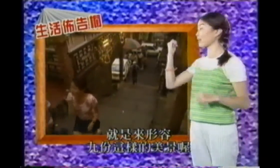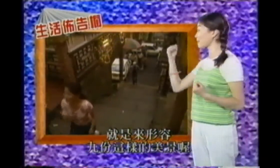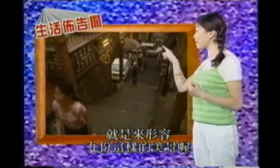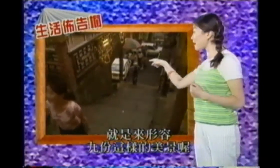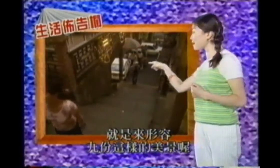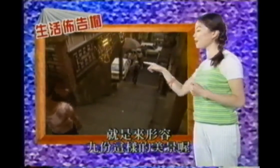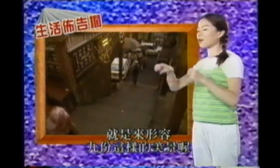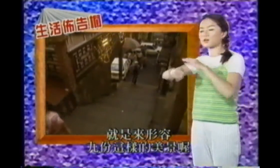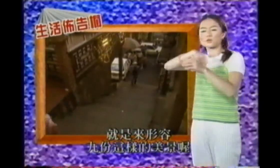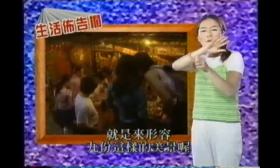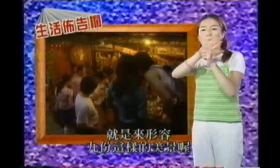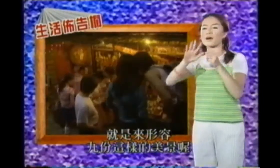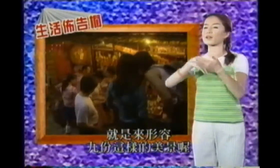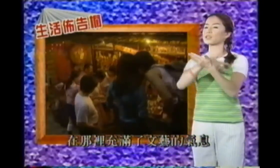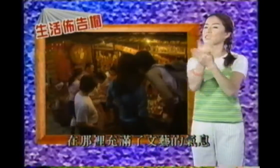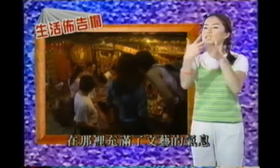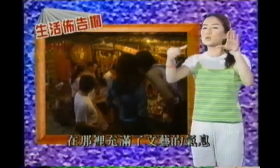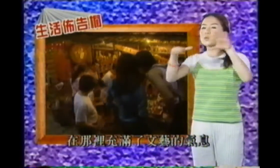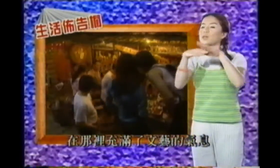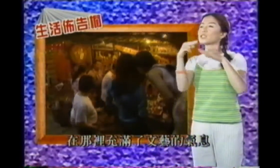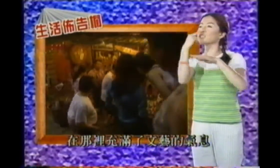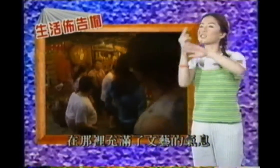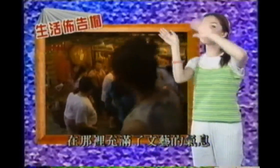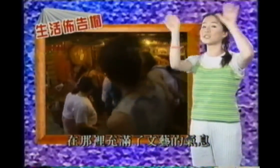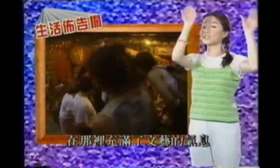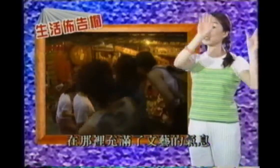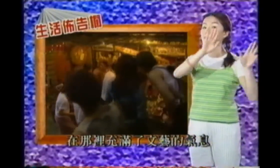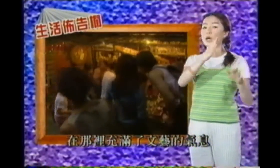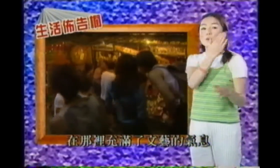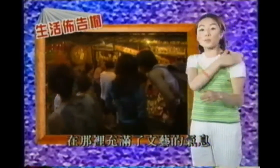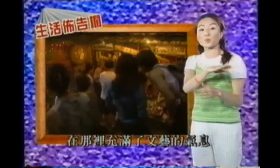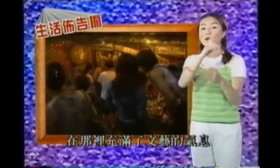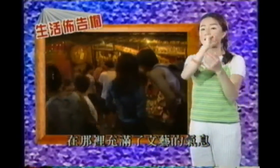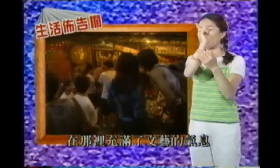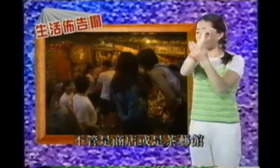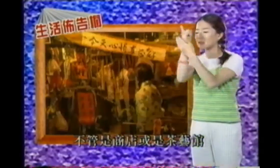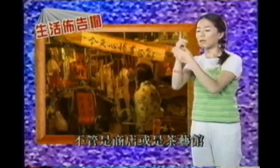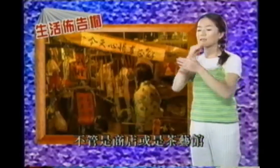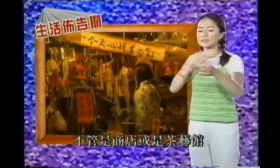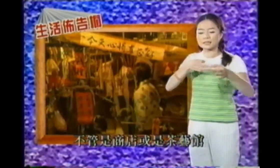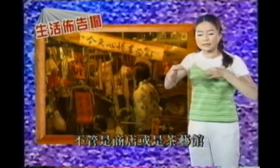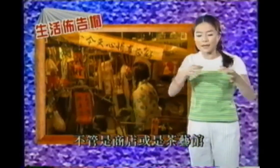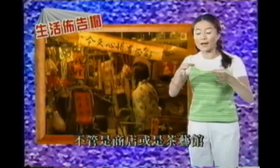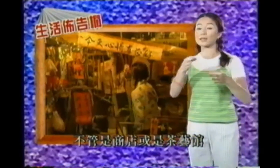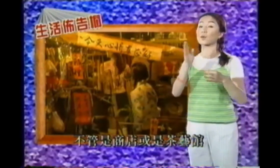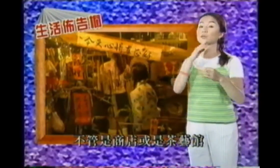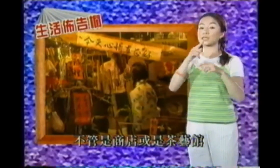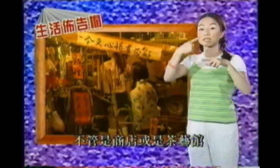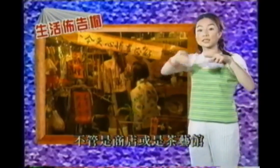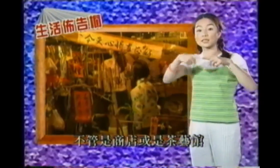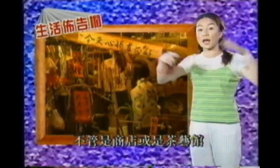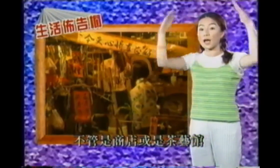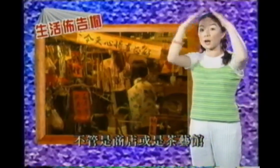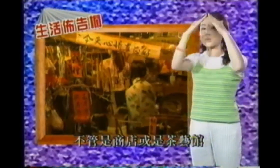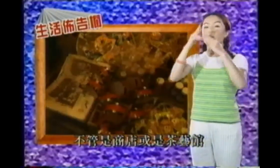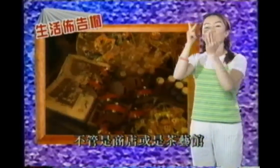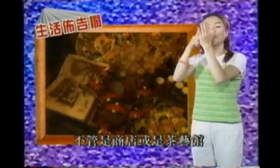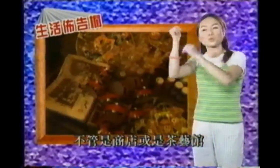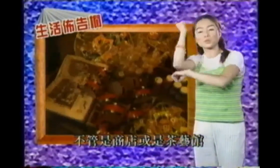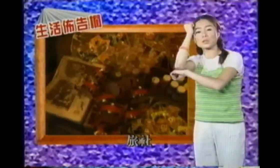哦。在那里呢，充满了文艺的气息，不管啊是商店。是茶艺馆、